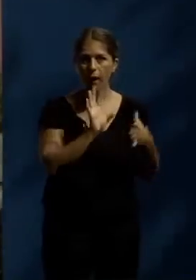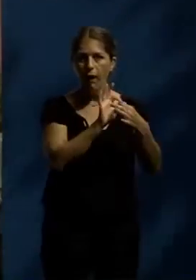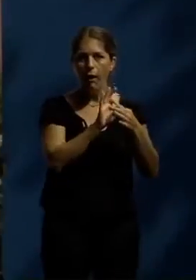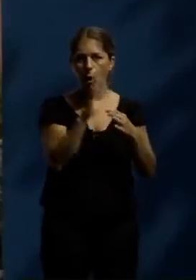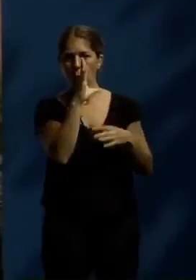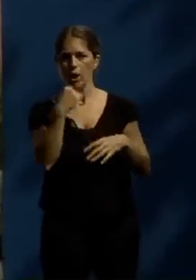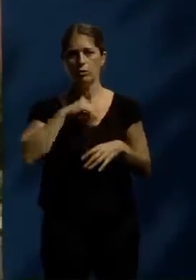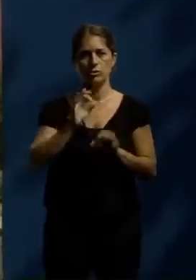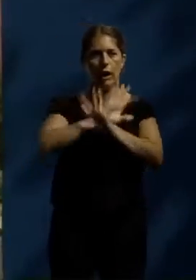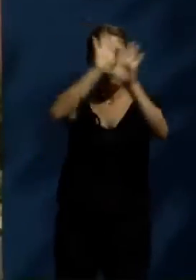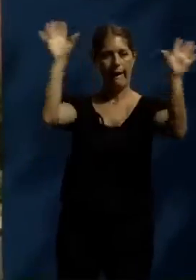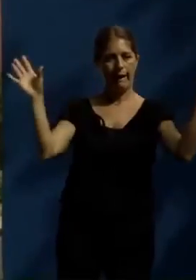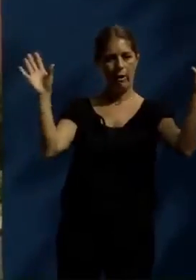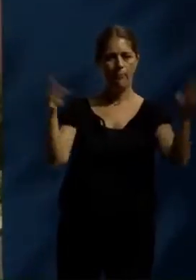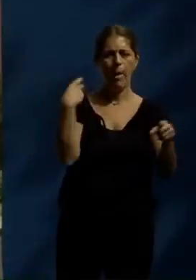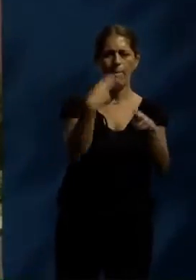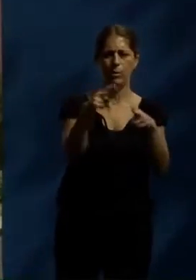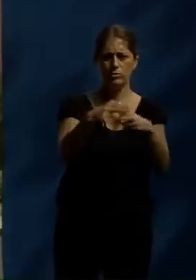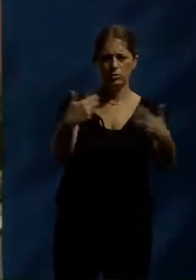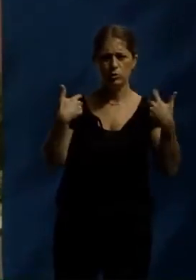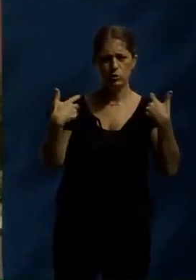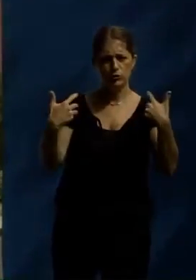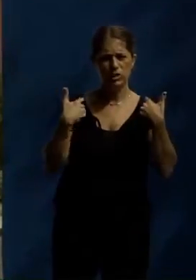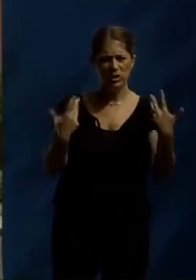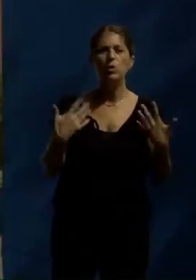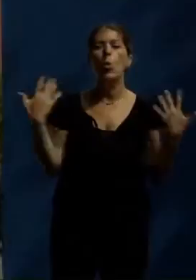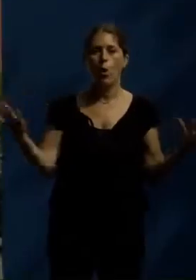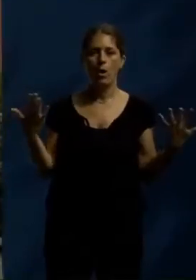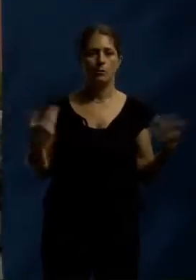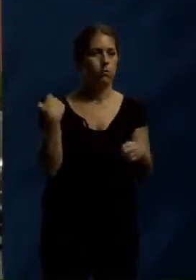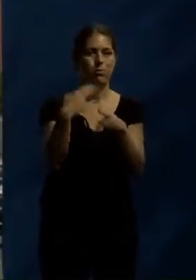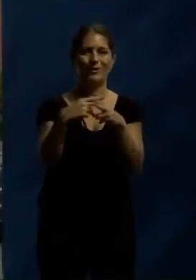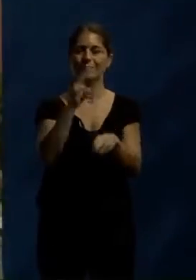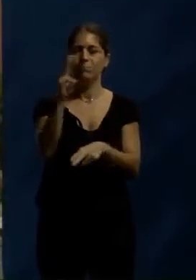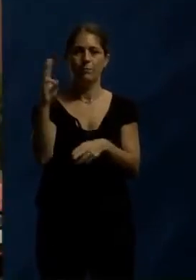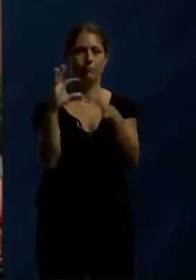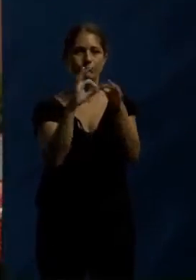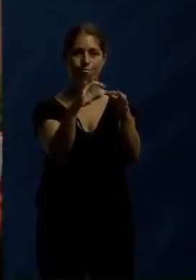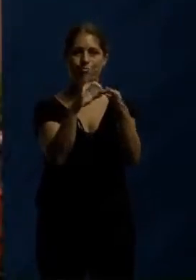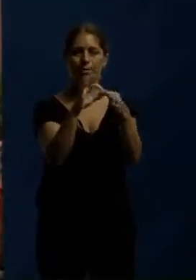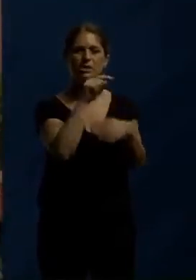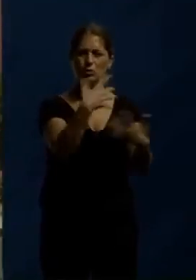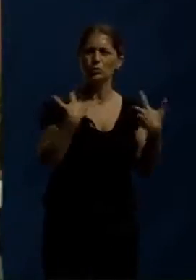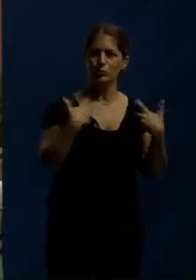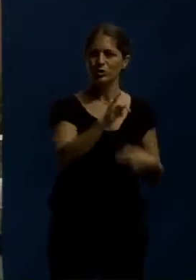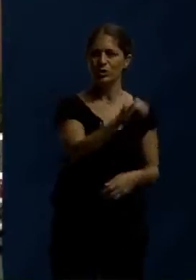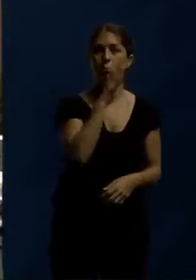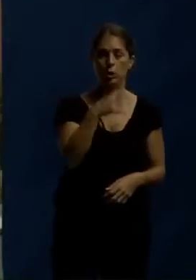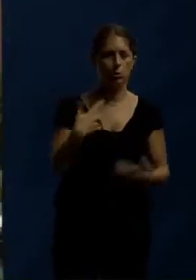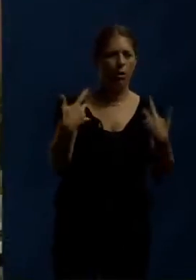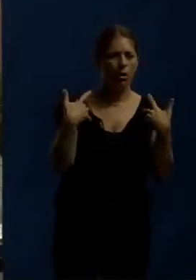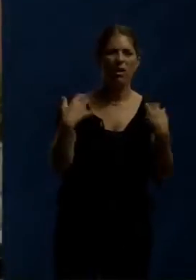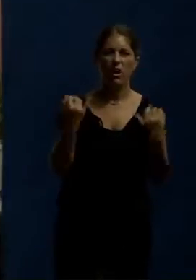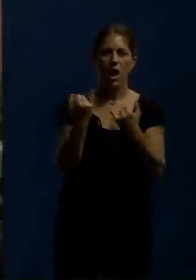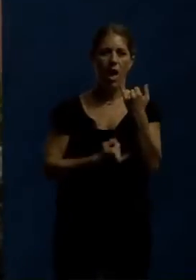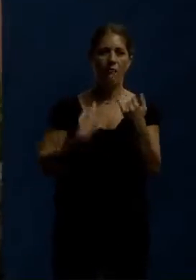imos deixar ben claro, as políticas de sufrimento foron as políticas do Partido Popular. Sí, do sufrimento, porque é sufrimento. Ter camas